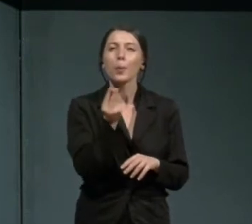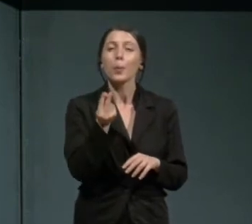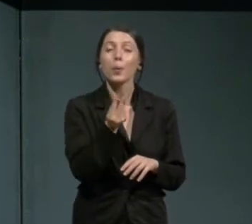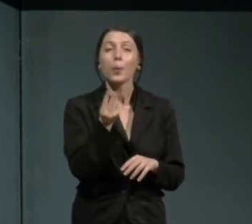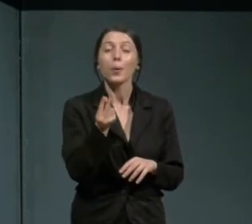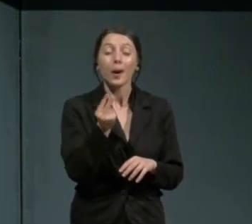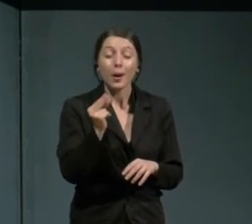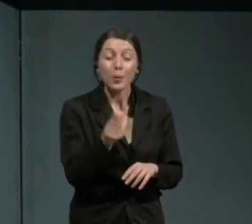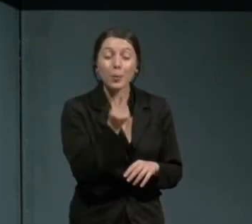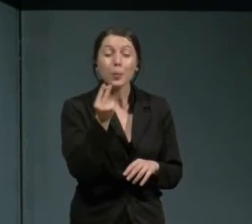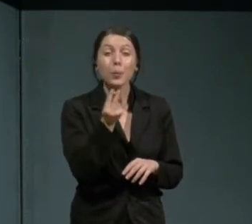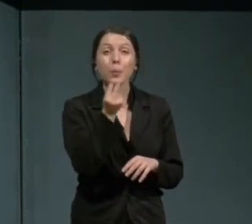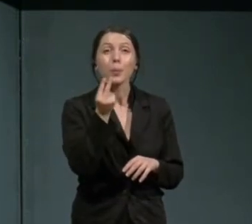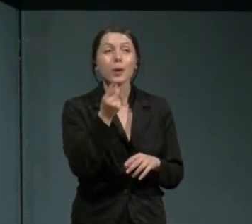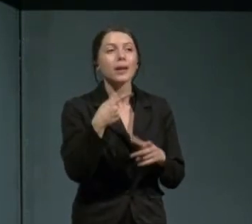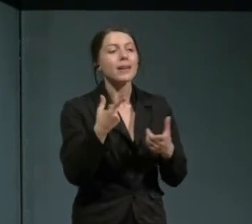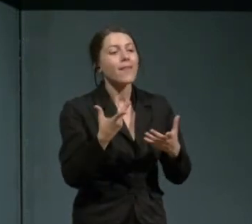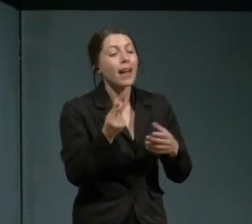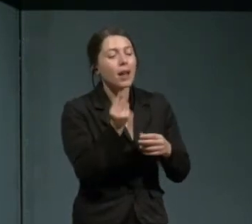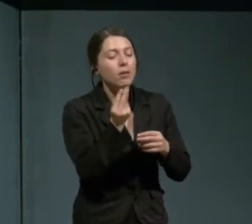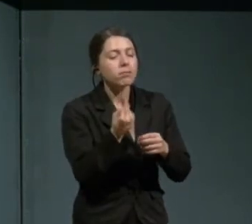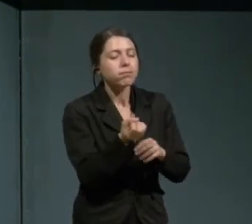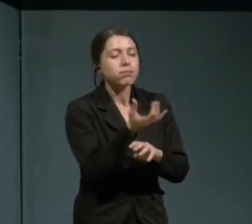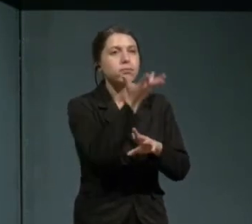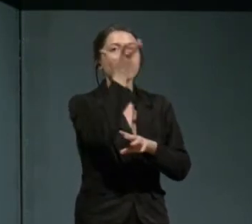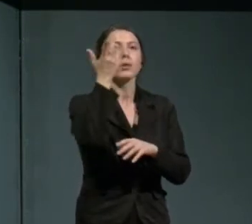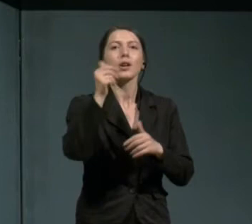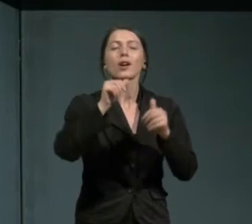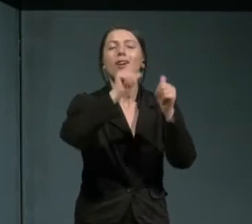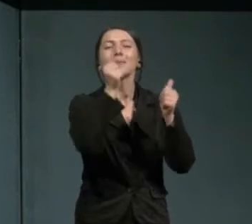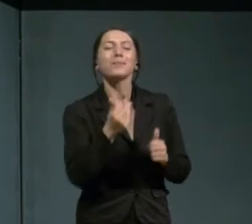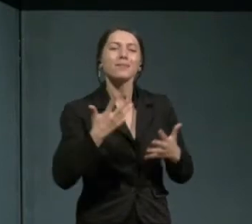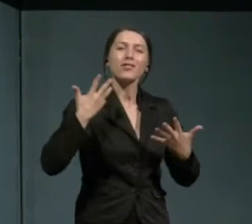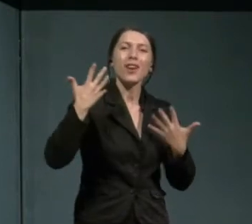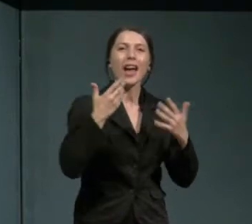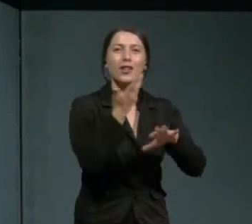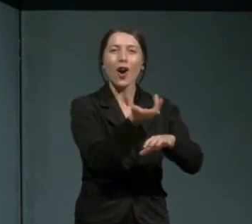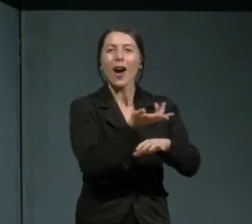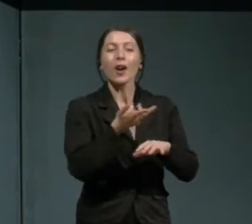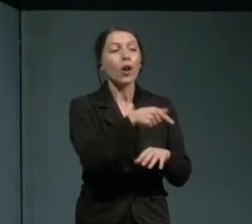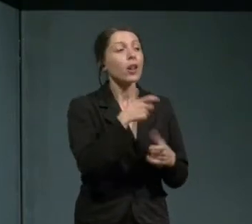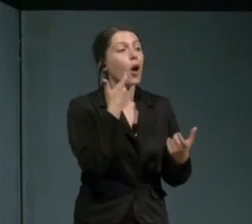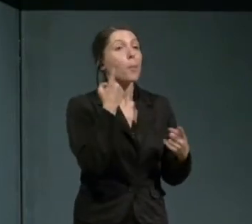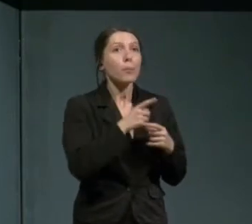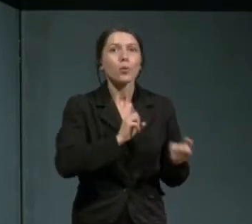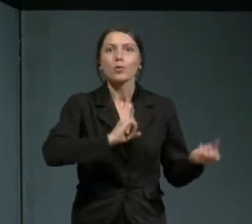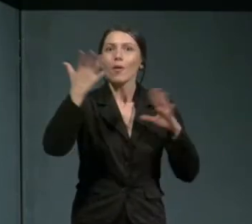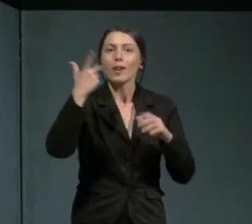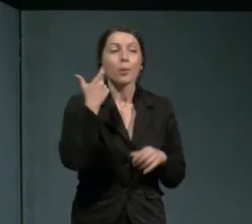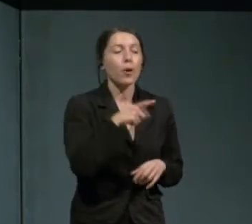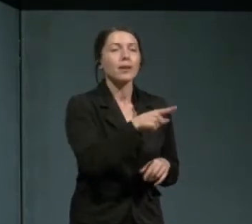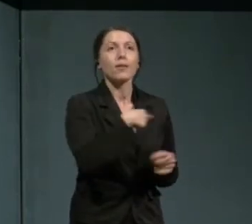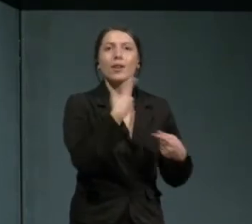nascere il gesto erotico la sovversione perché anche loro avranno voglia di